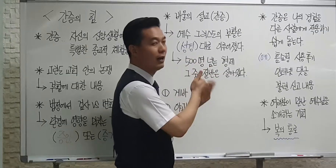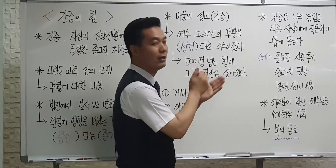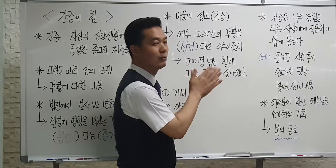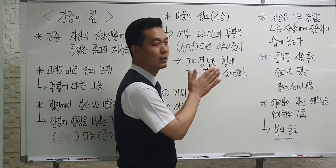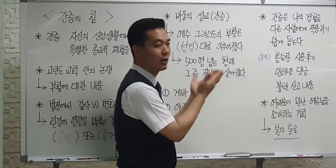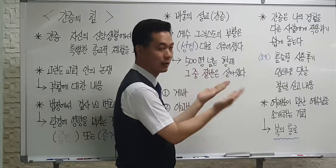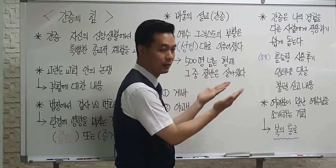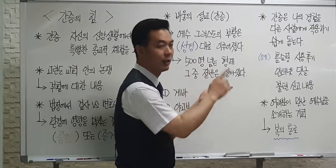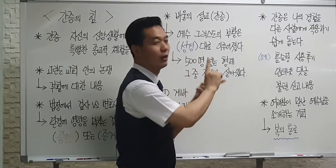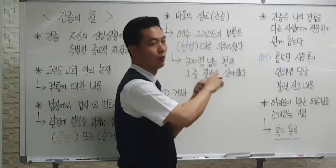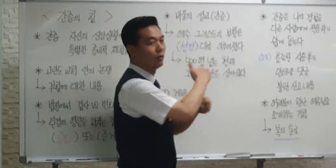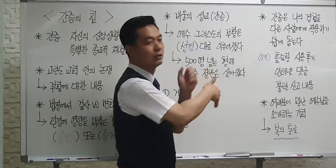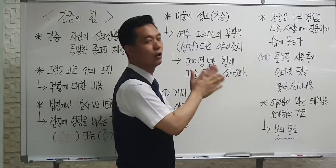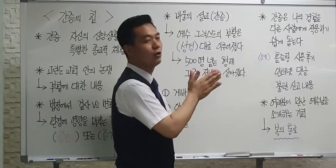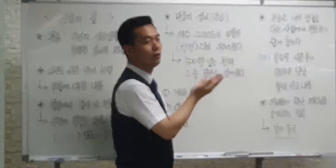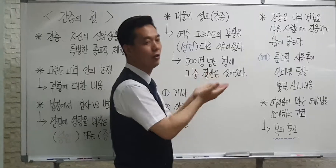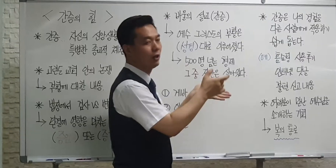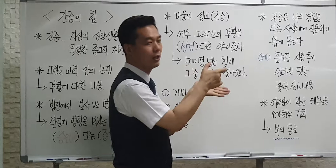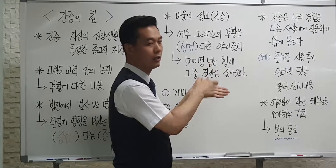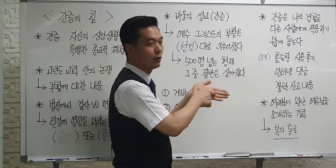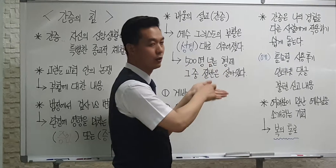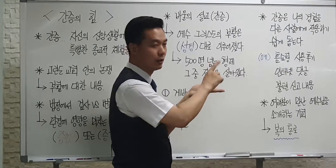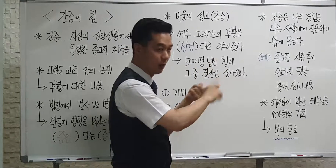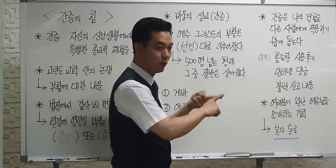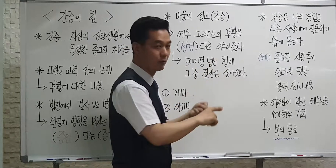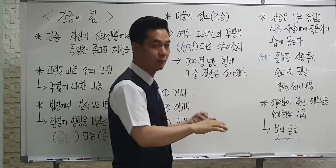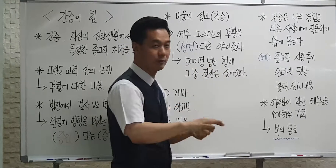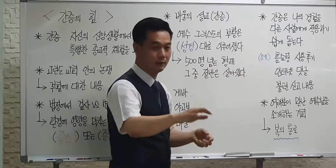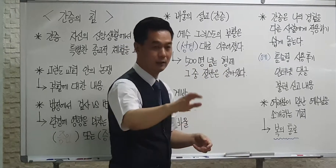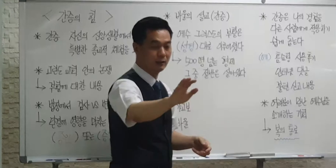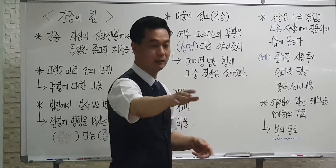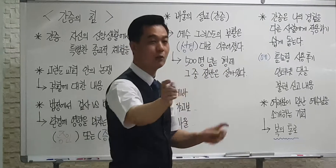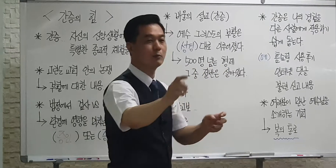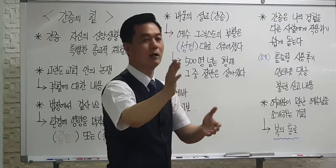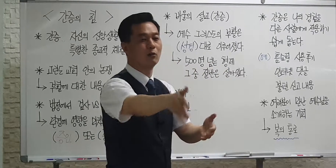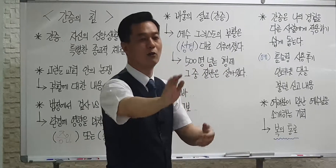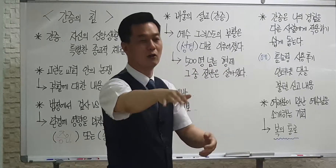하나님 책대로 성경에 기록된 대로 싸우지 말고